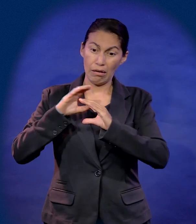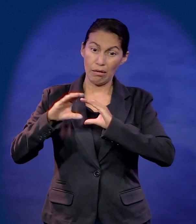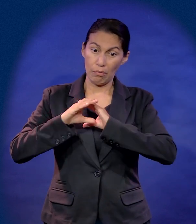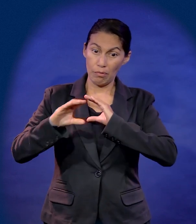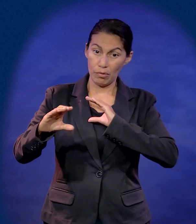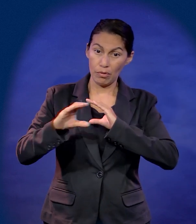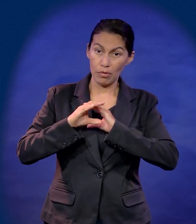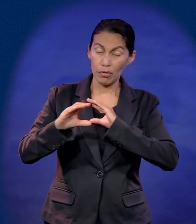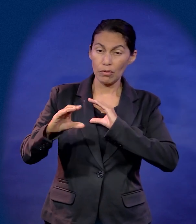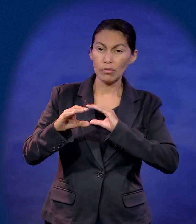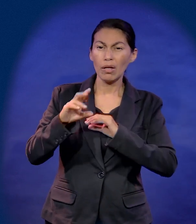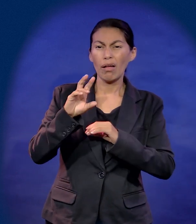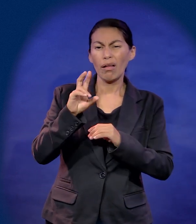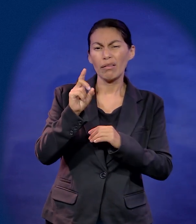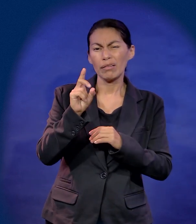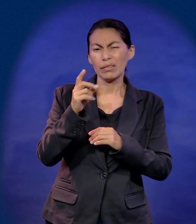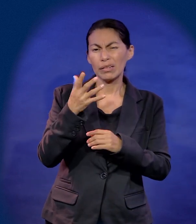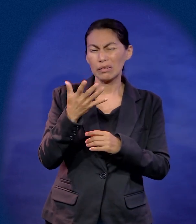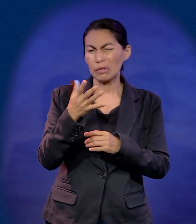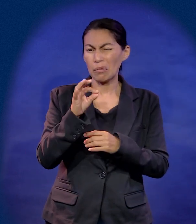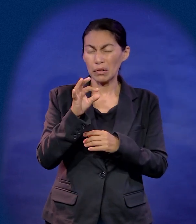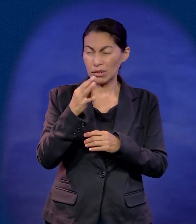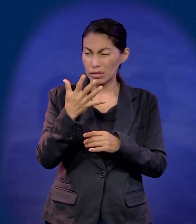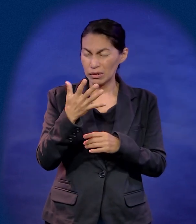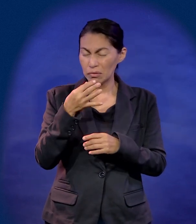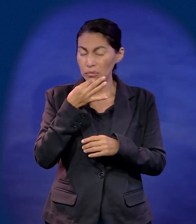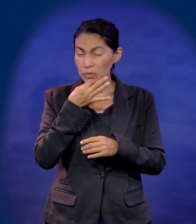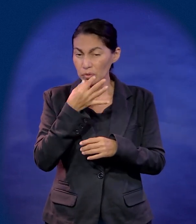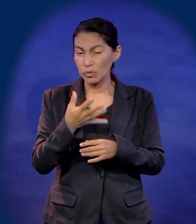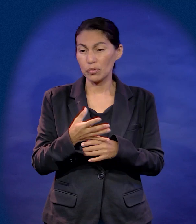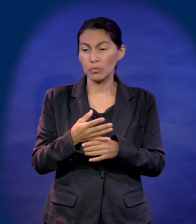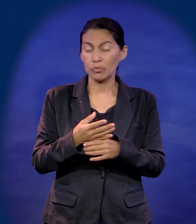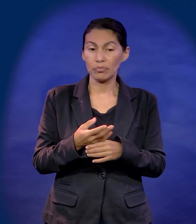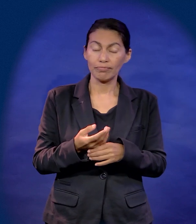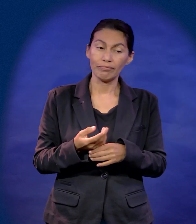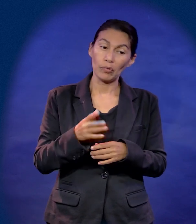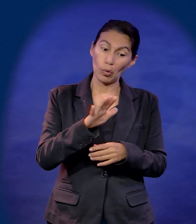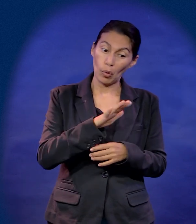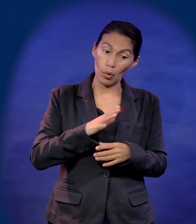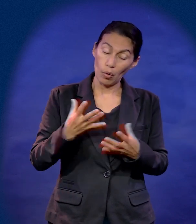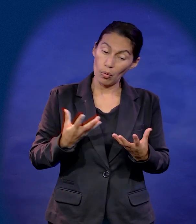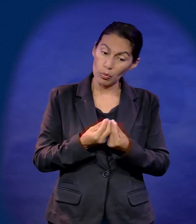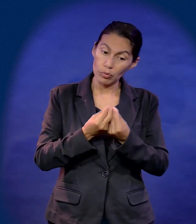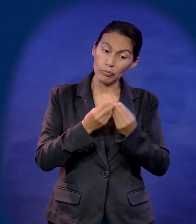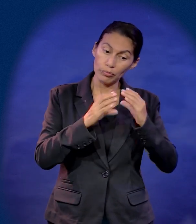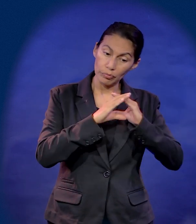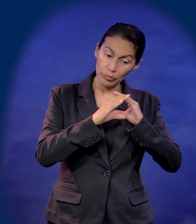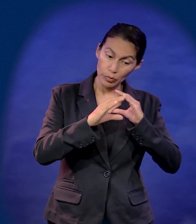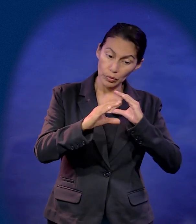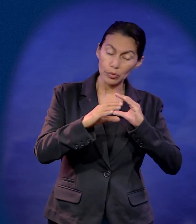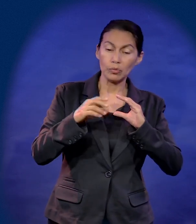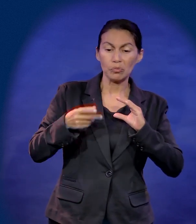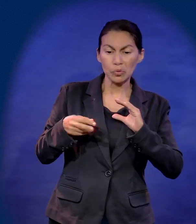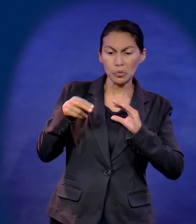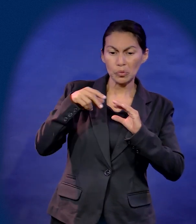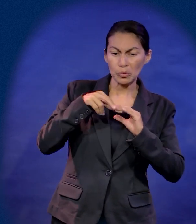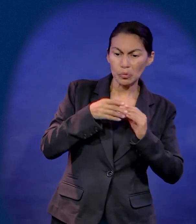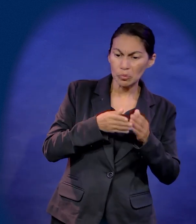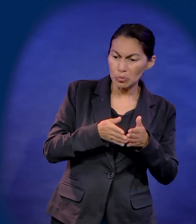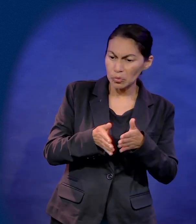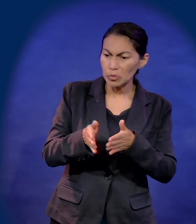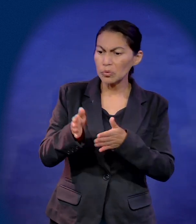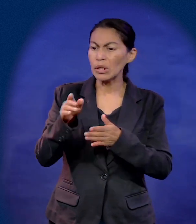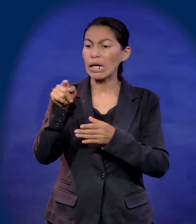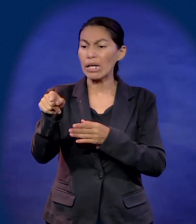45 minutos en autobús. Así que todas las mañanas salía la delegación, subíamos al autobús, íbamos